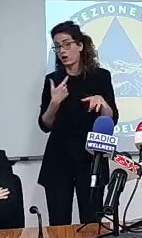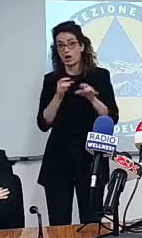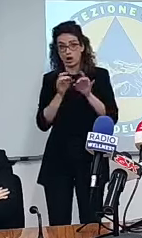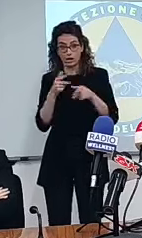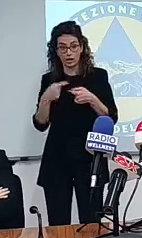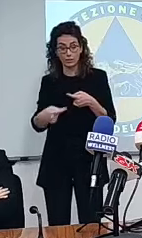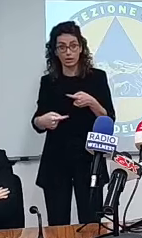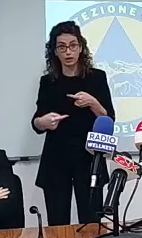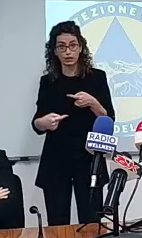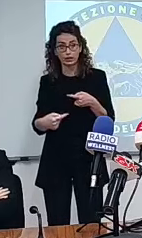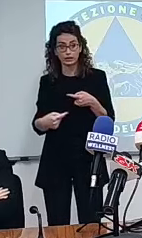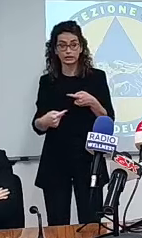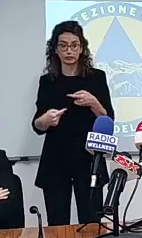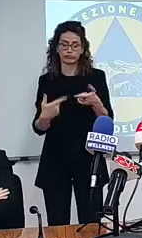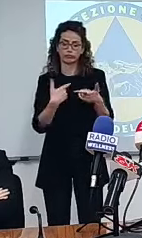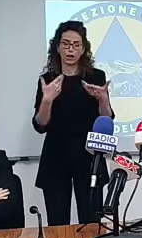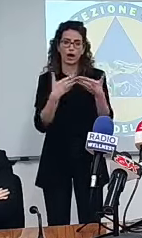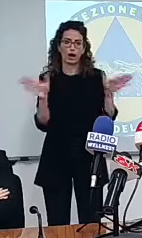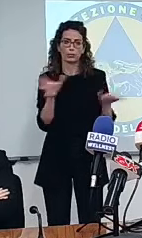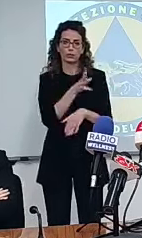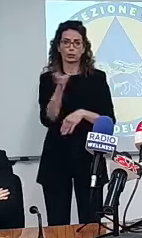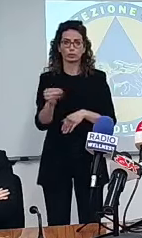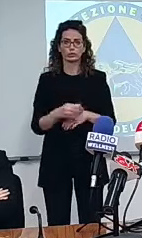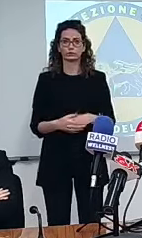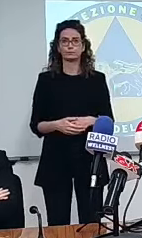liberi, apriamo tutti.